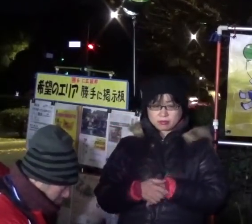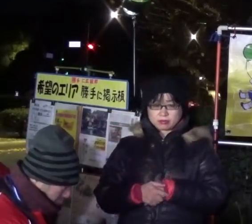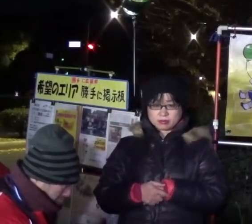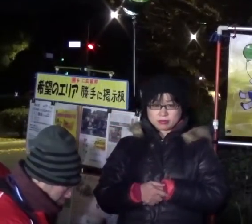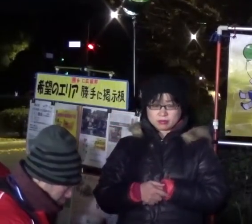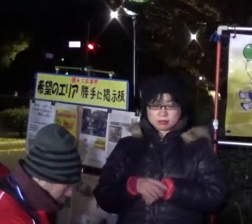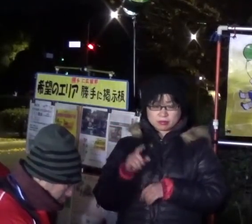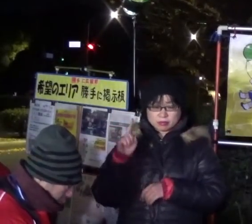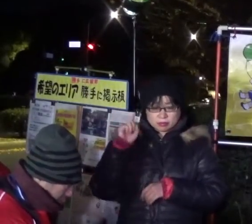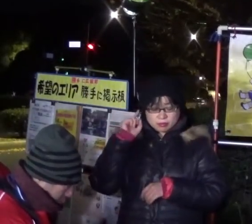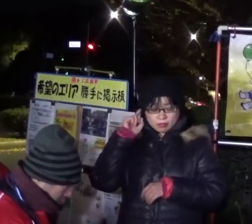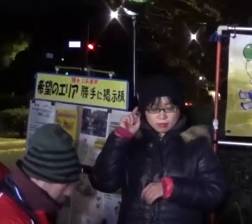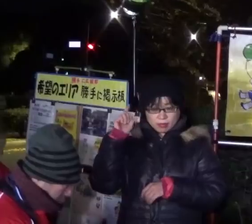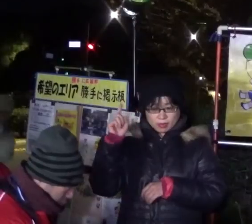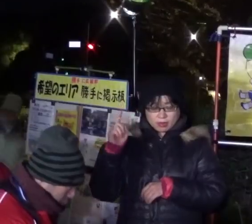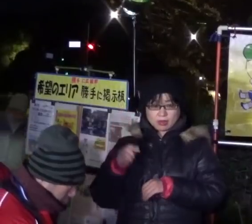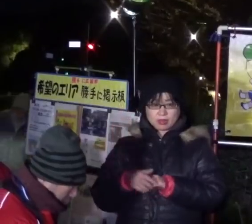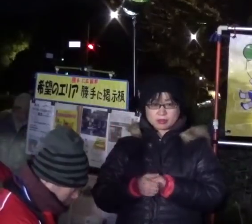音が、